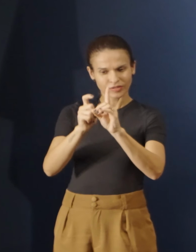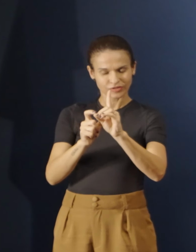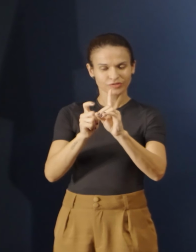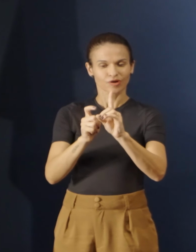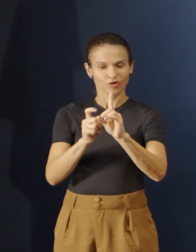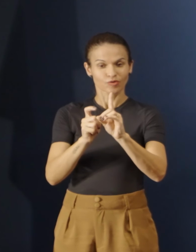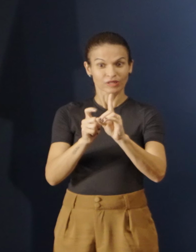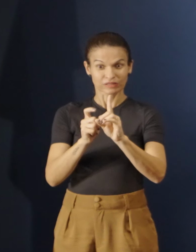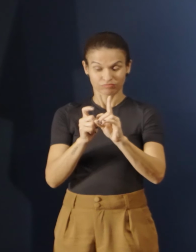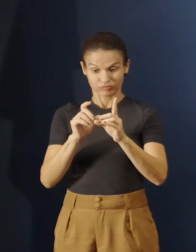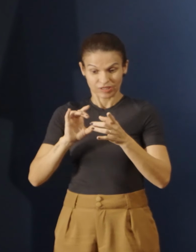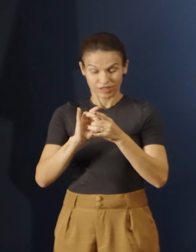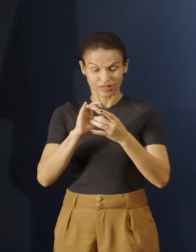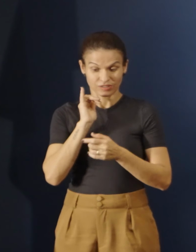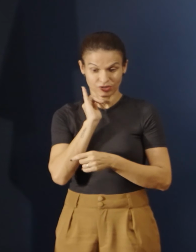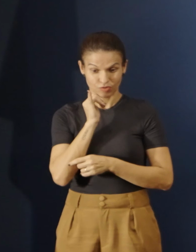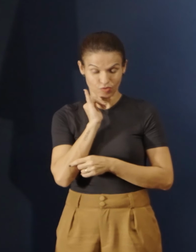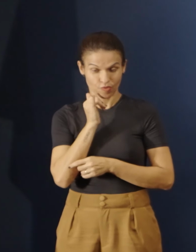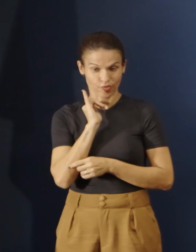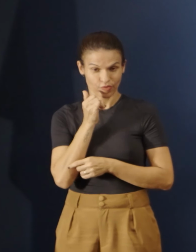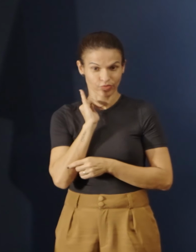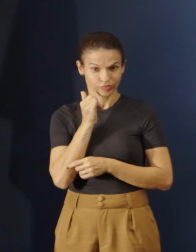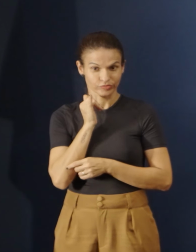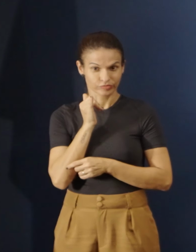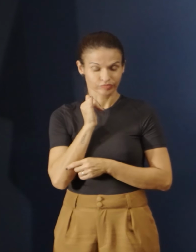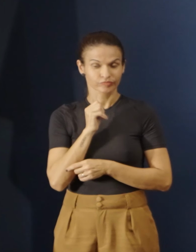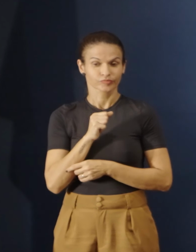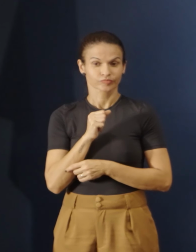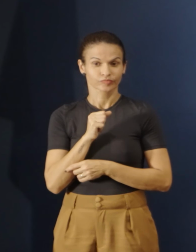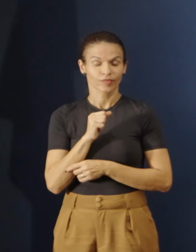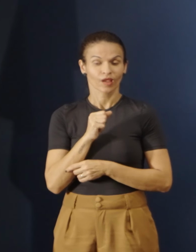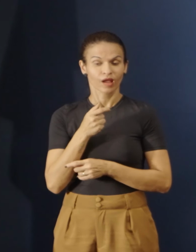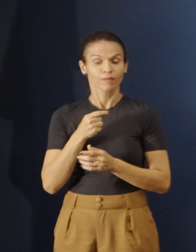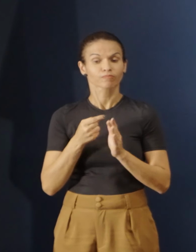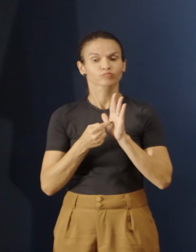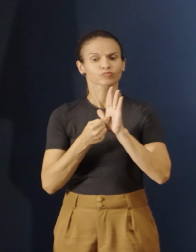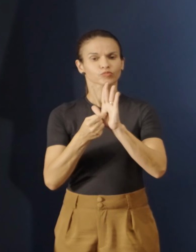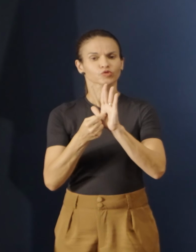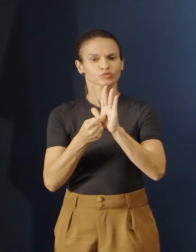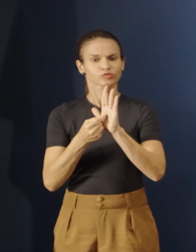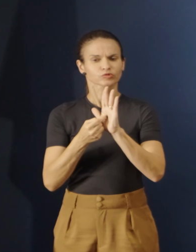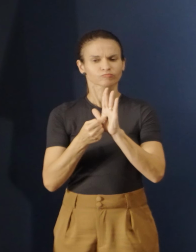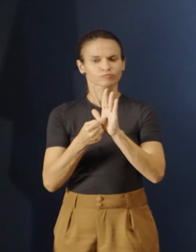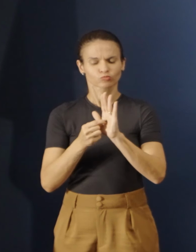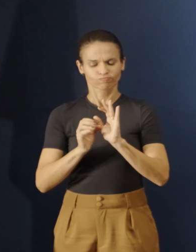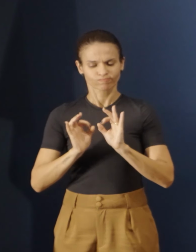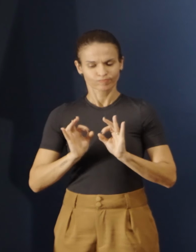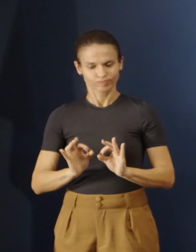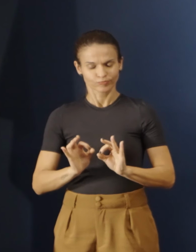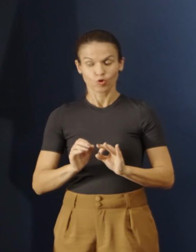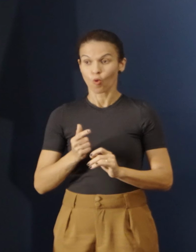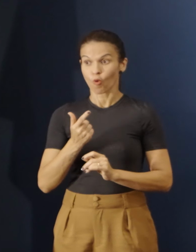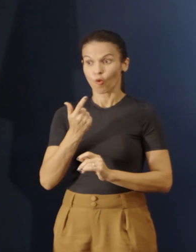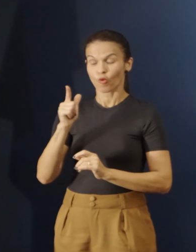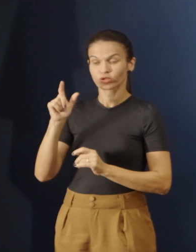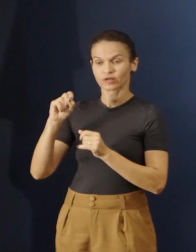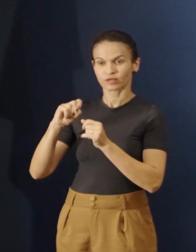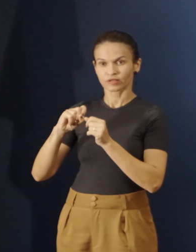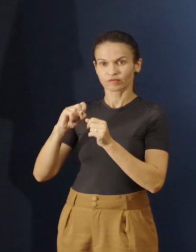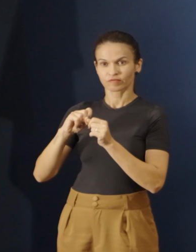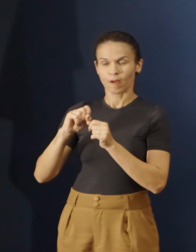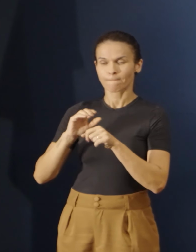personagem desse conto, que é um conto epistolar, entendeu? Ele é um exemplo que faz isso com uma maestria absurda. Outra que faz